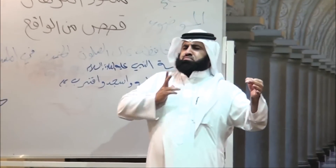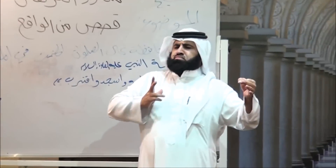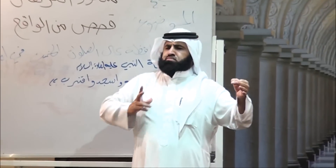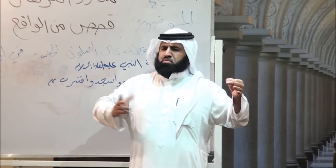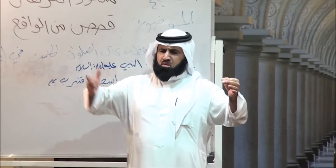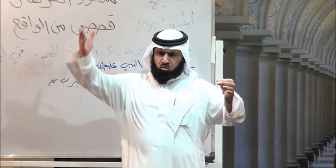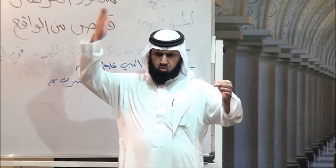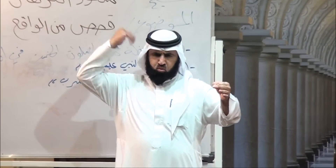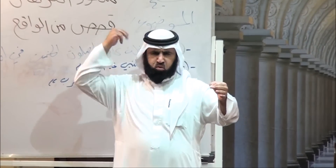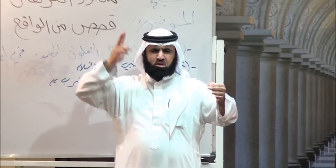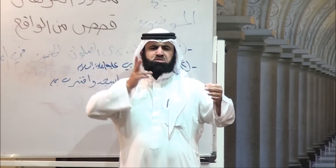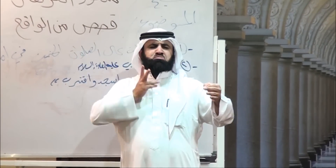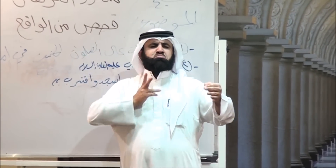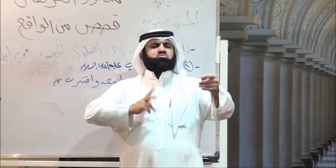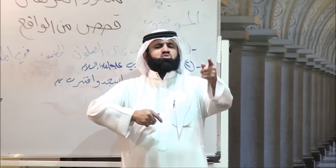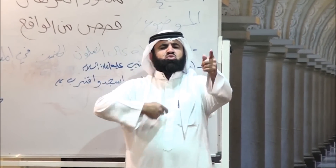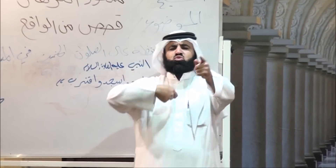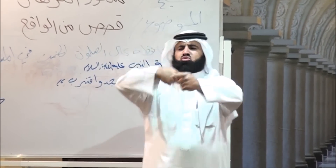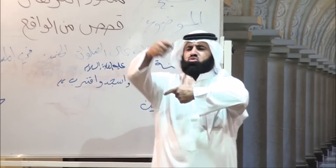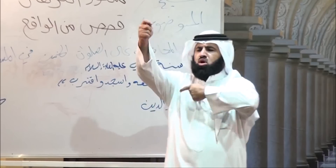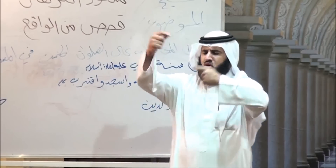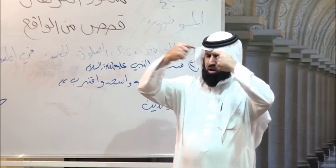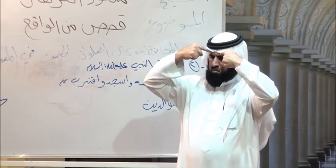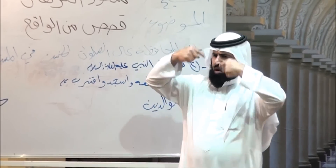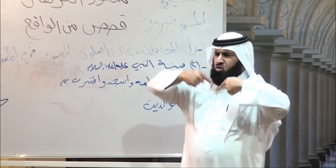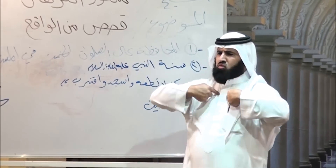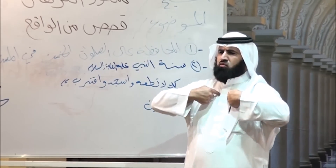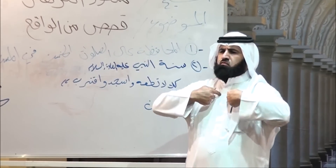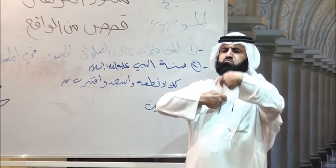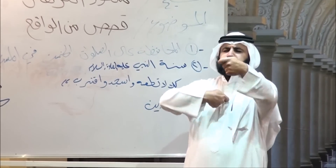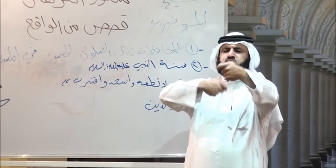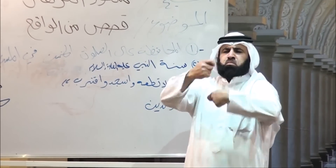أنا كنت من أكبر تجار بلخ،